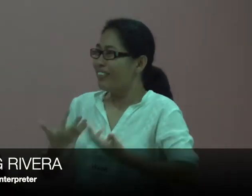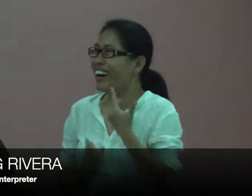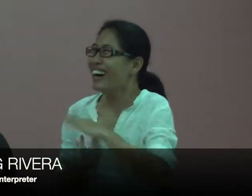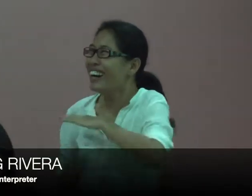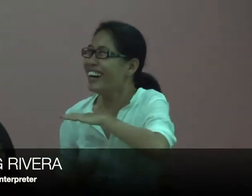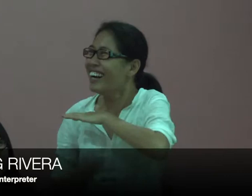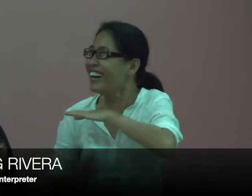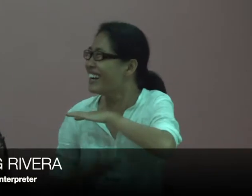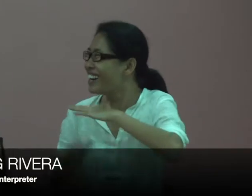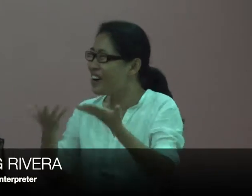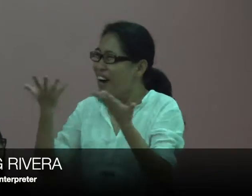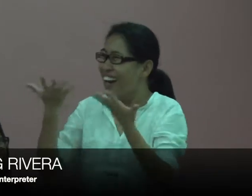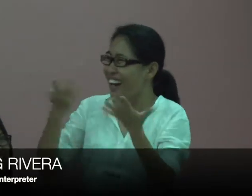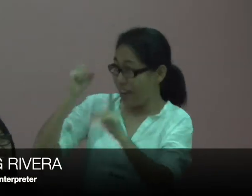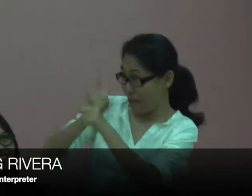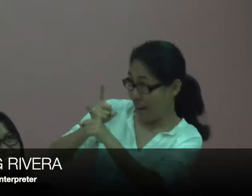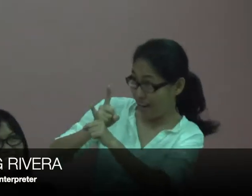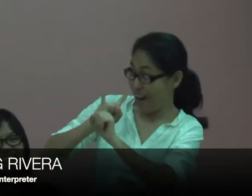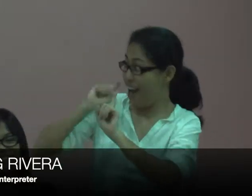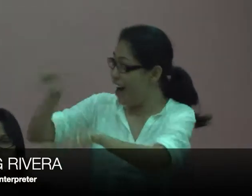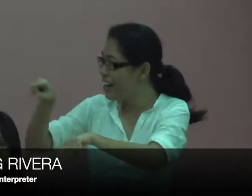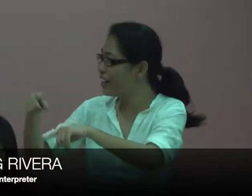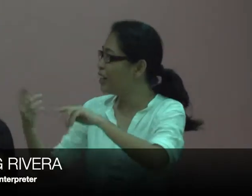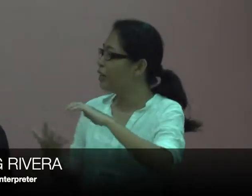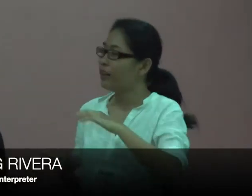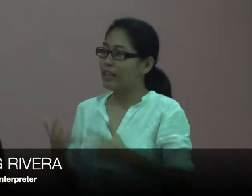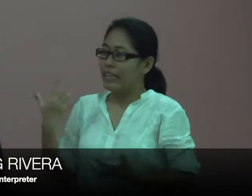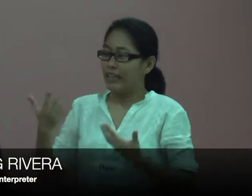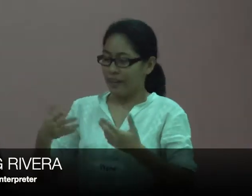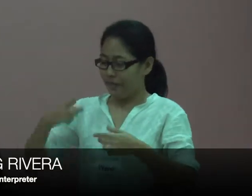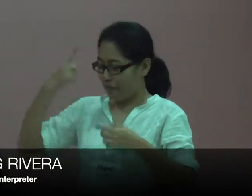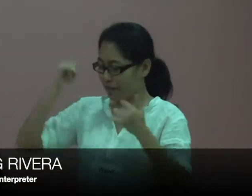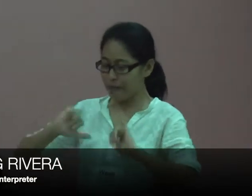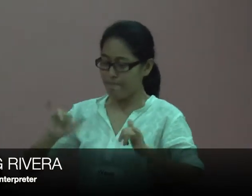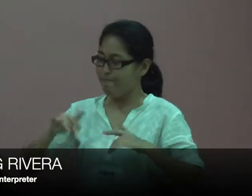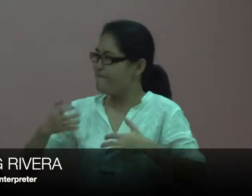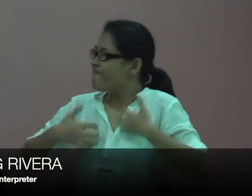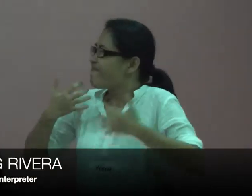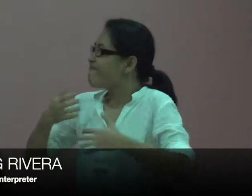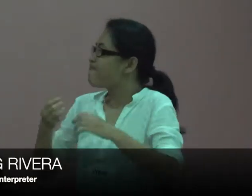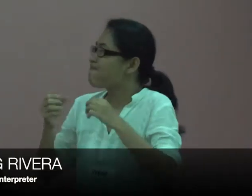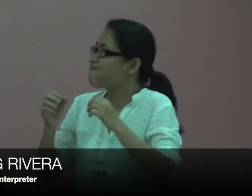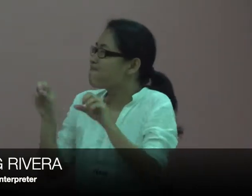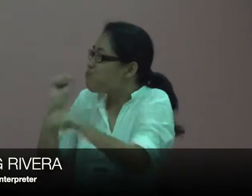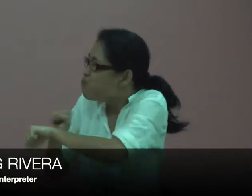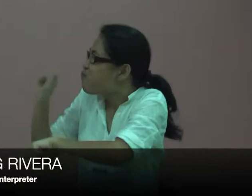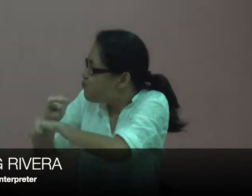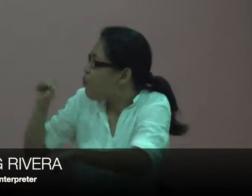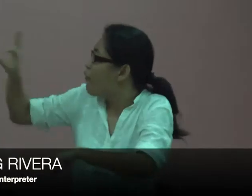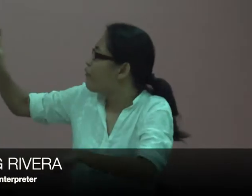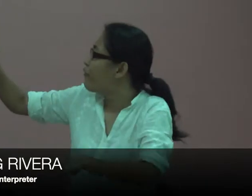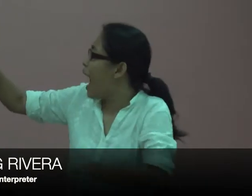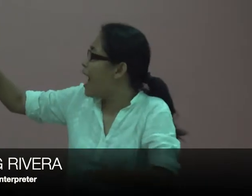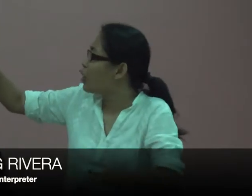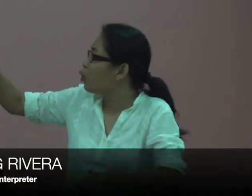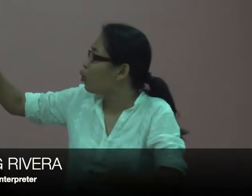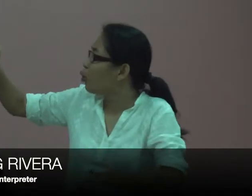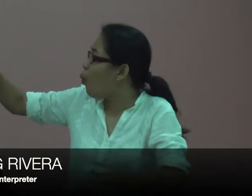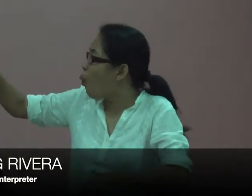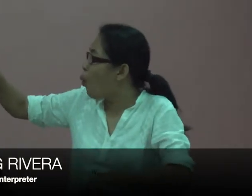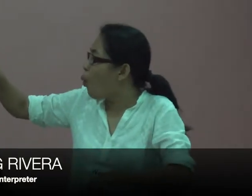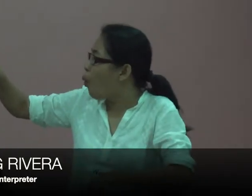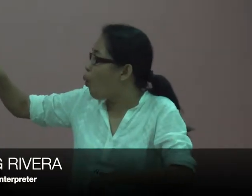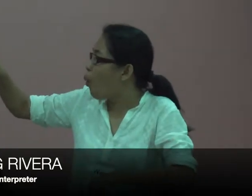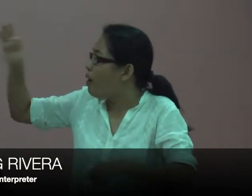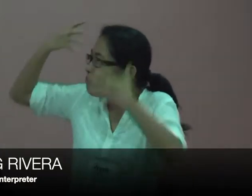pala. And parang, we felt na, parang it was such